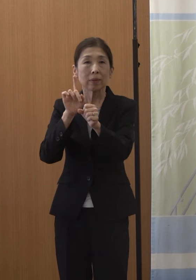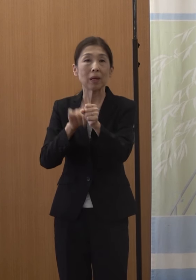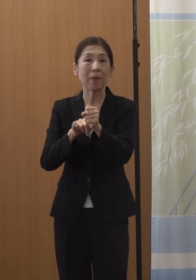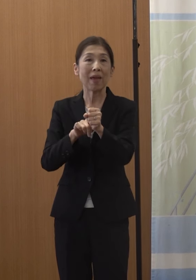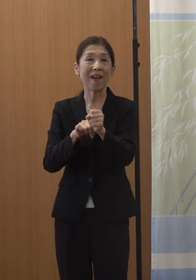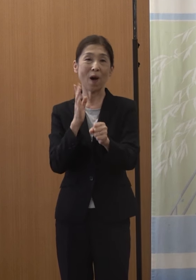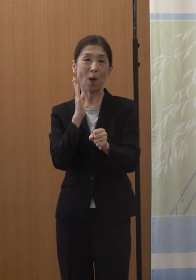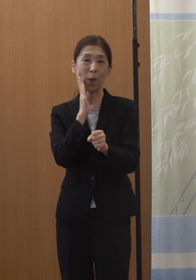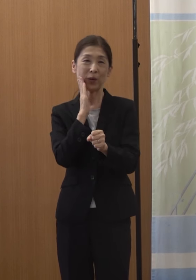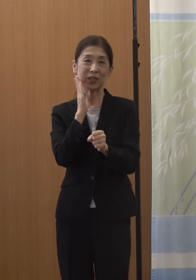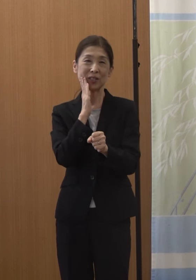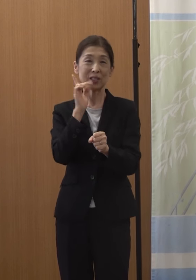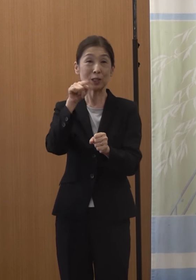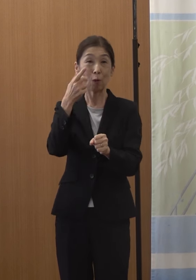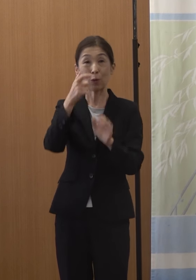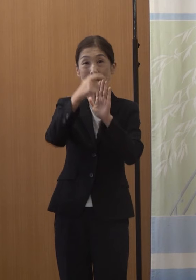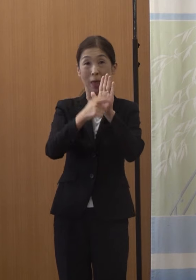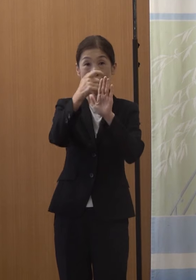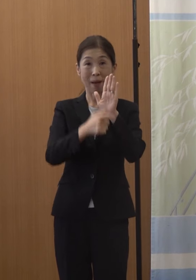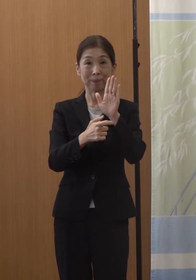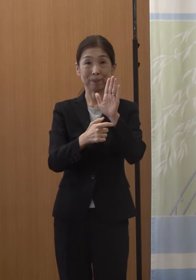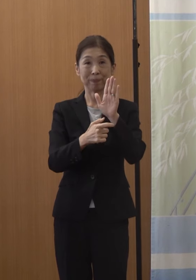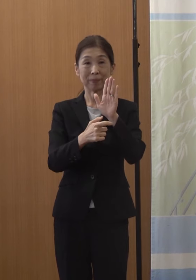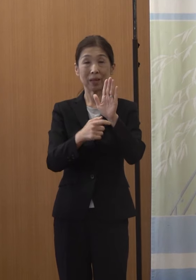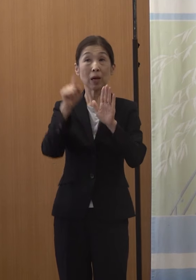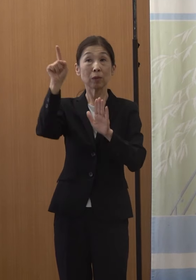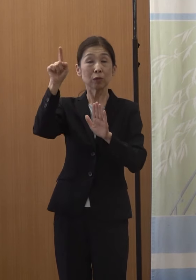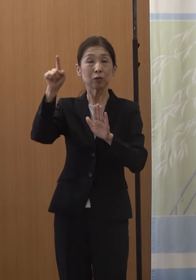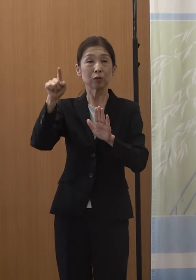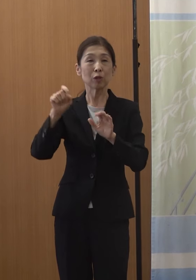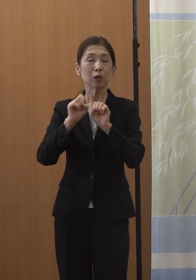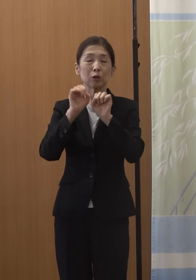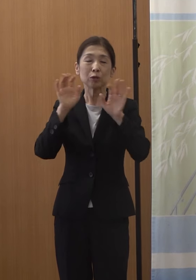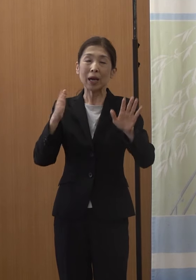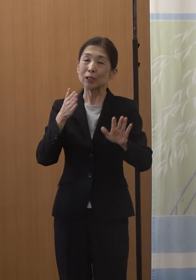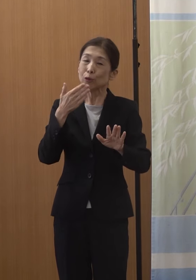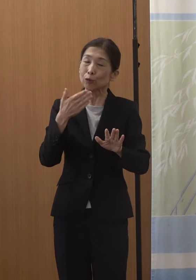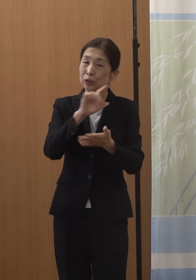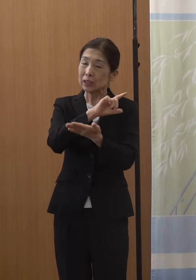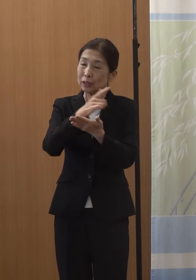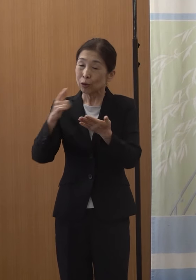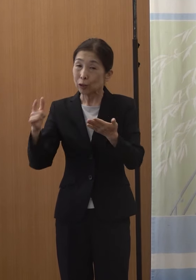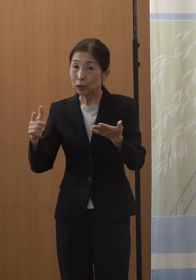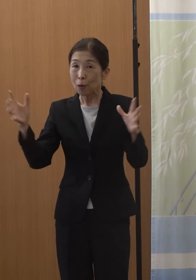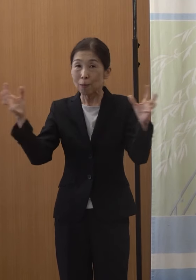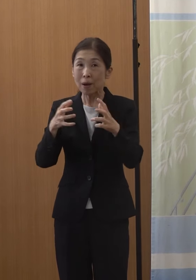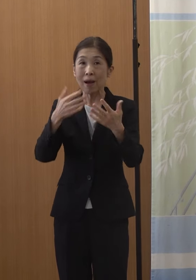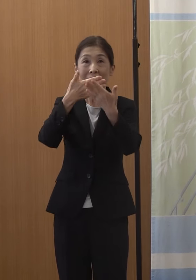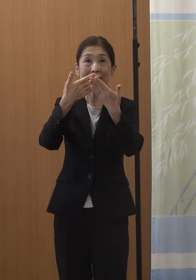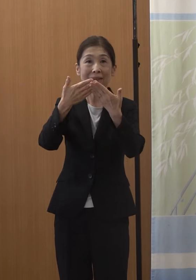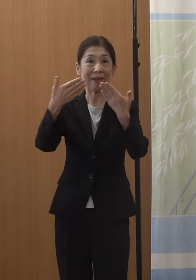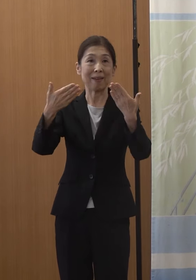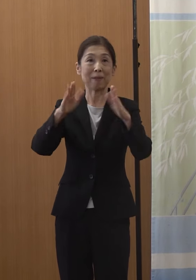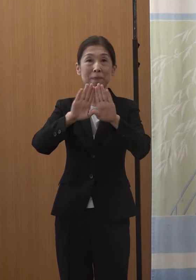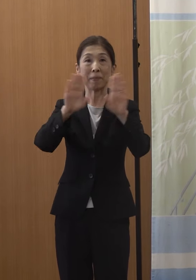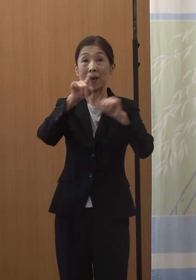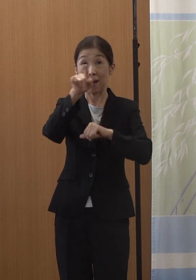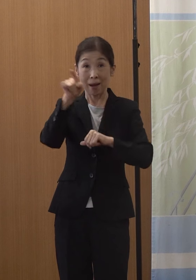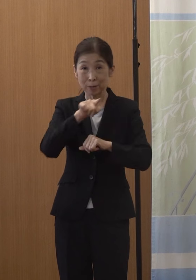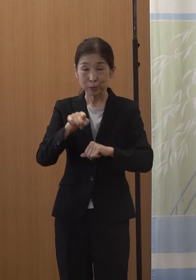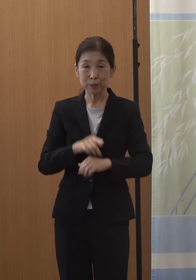おいしい能登としており、能登地方の豊かな食の恵みを集合させた図案となると聞い